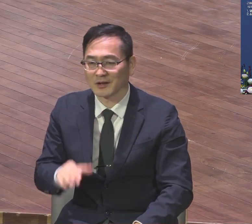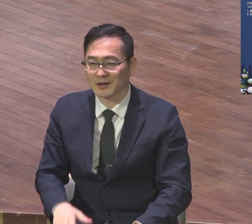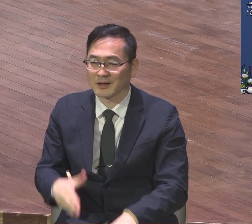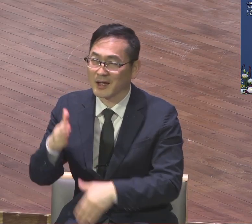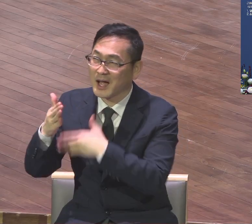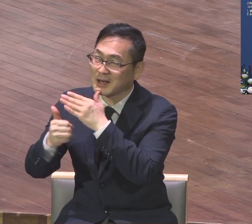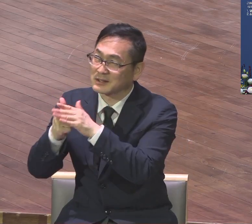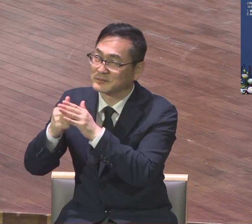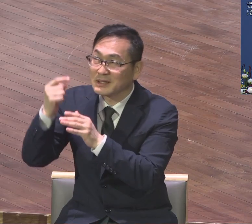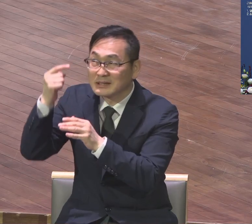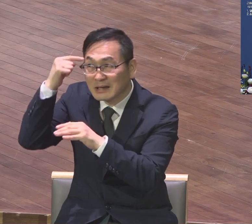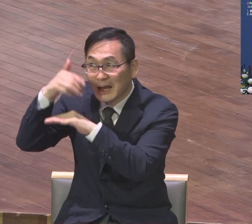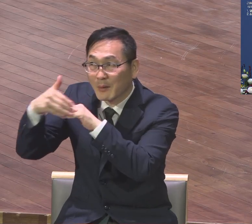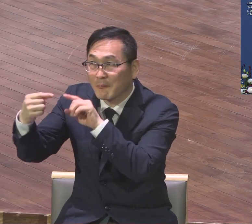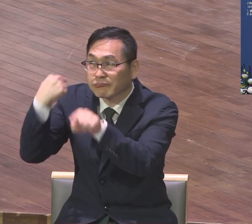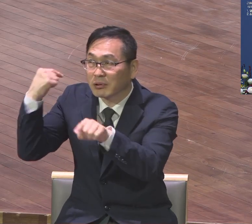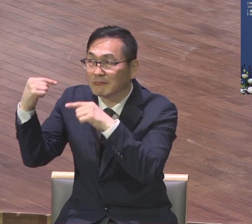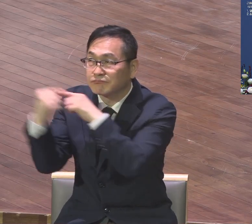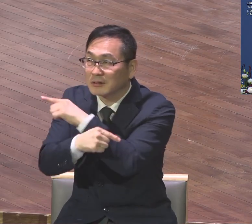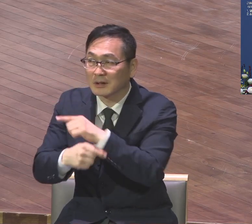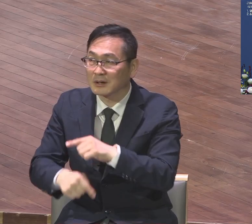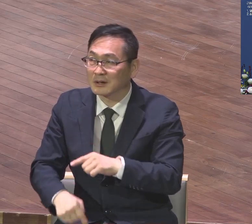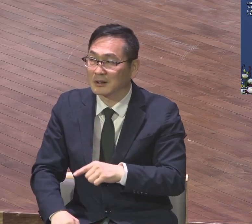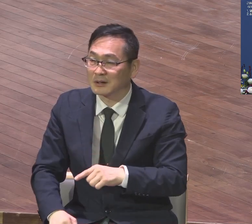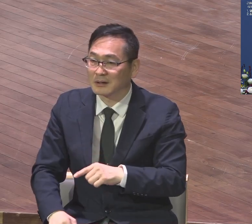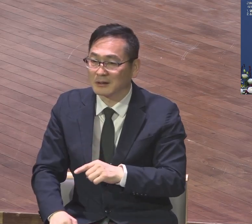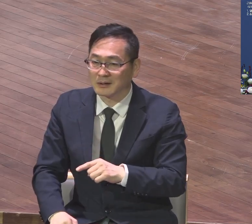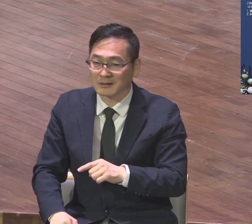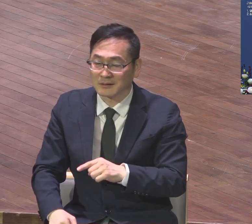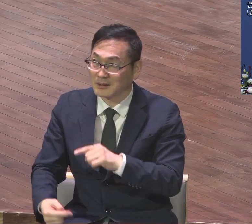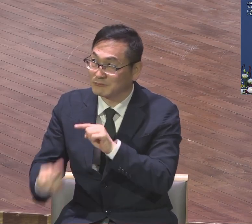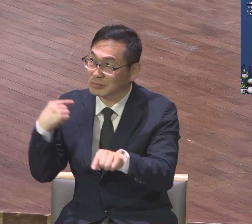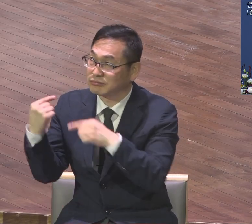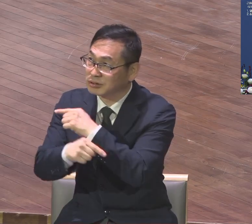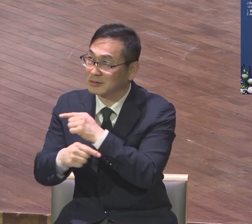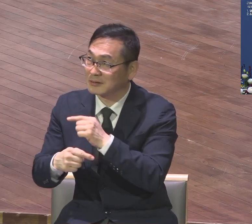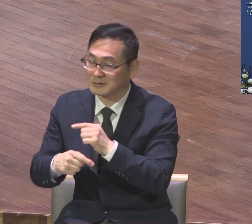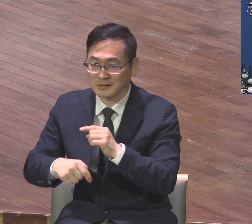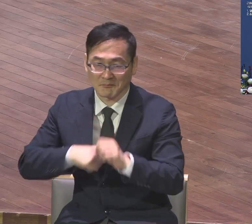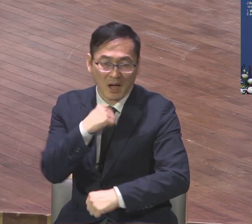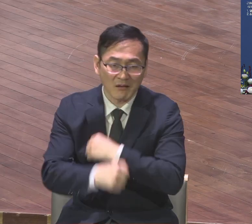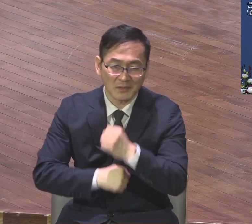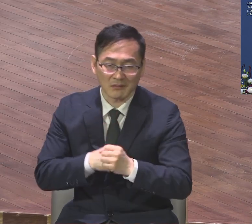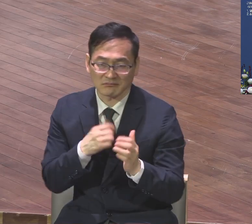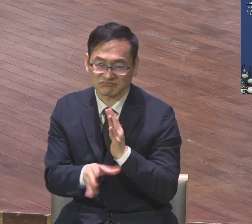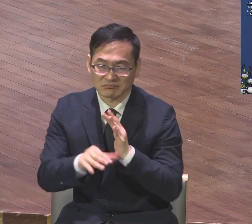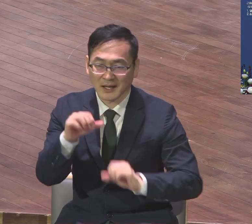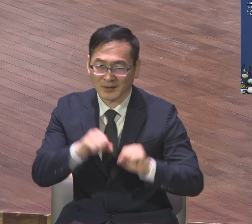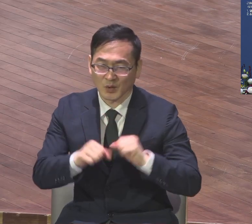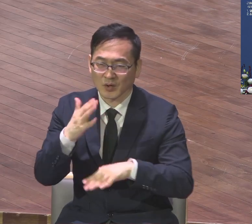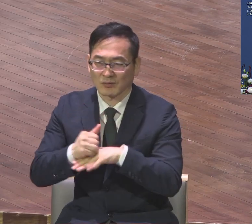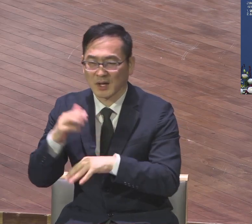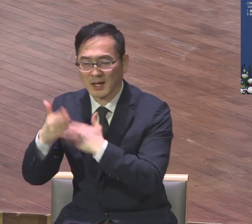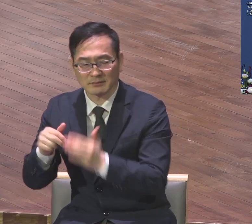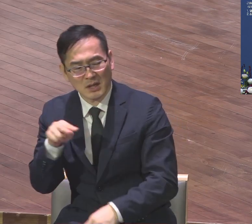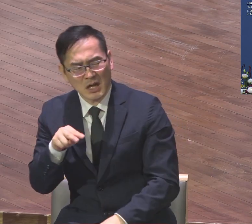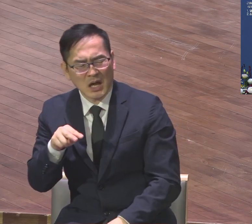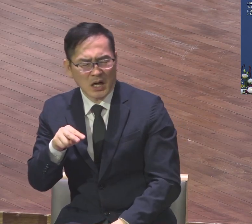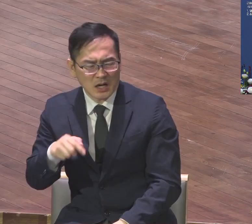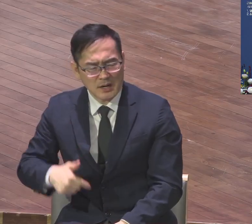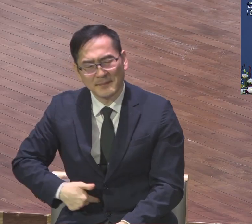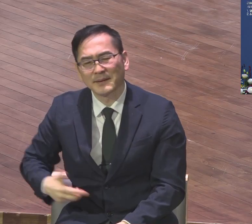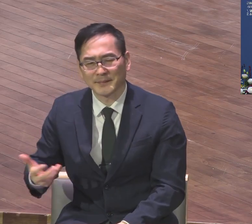나가는 만큼 하나님의 마음을 아프게 하는 것도 없어요. 오늘 본문에 보니까 독신자 예수 그리스도를 세상에 보내신